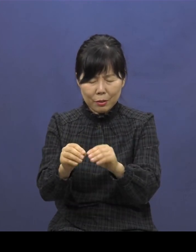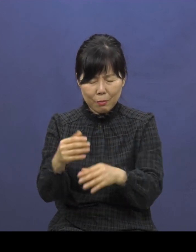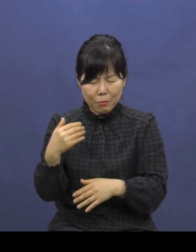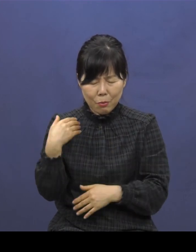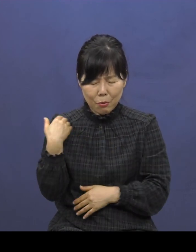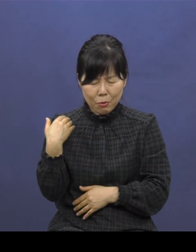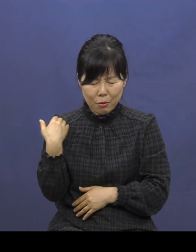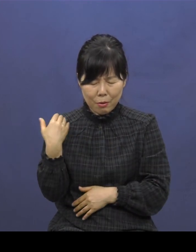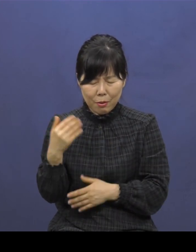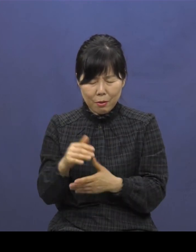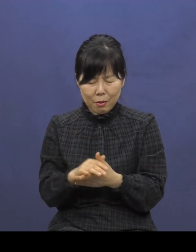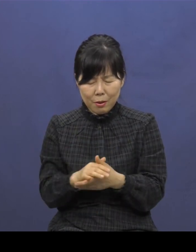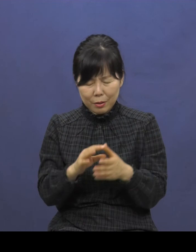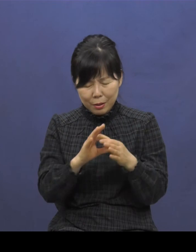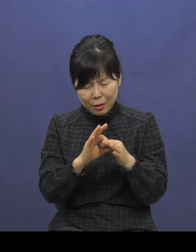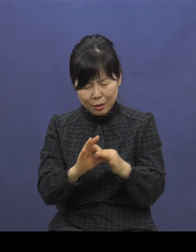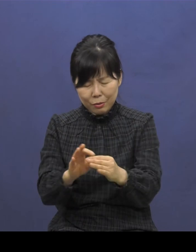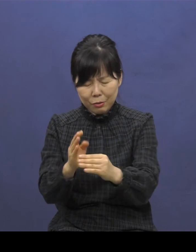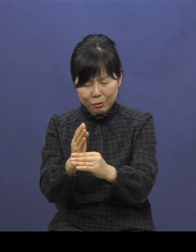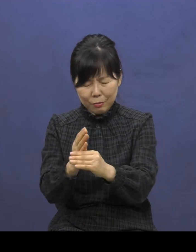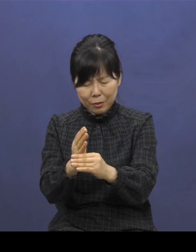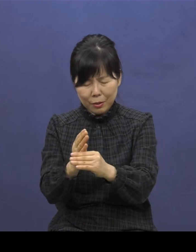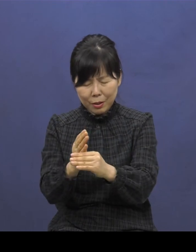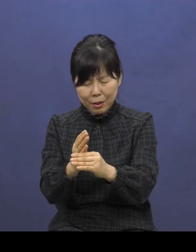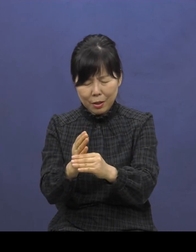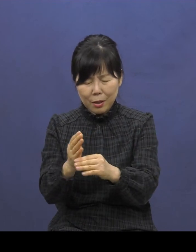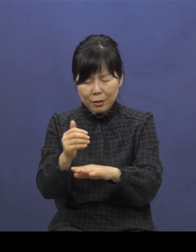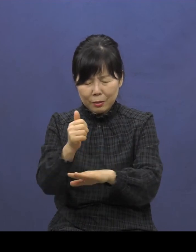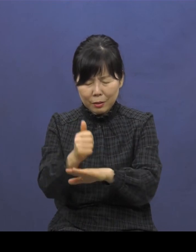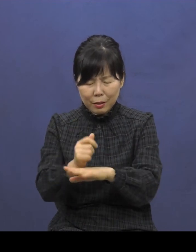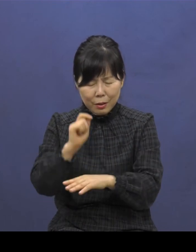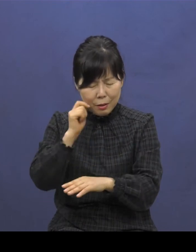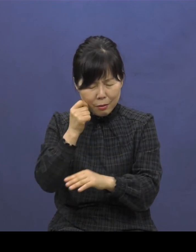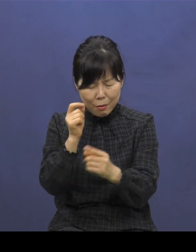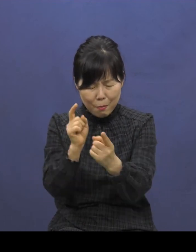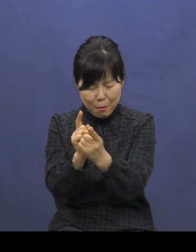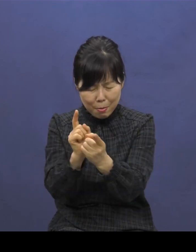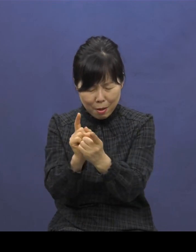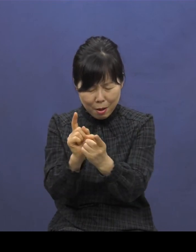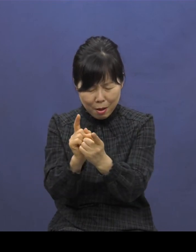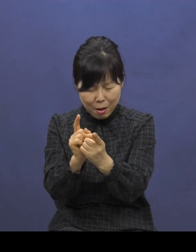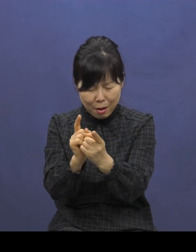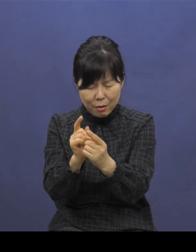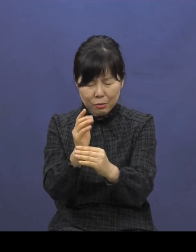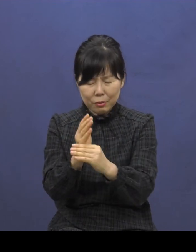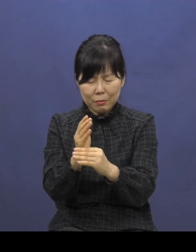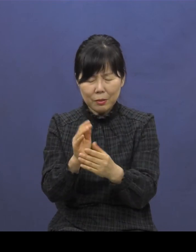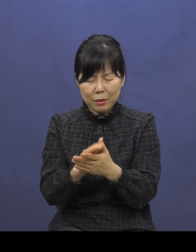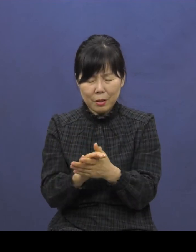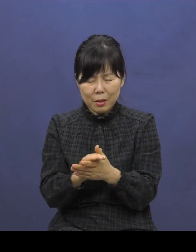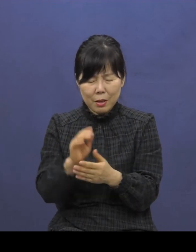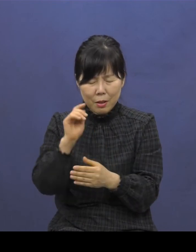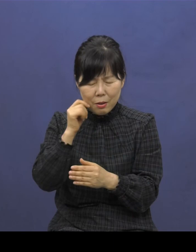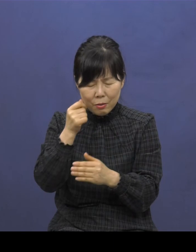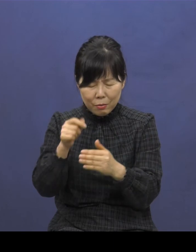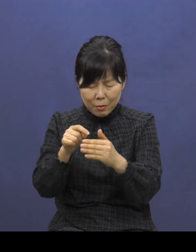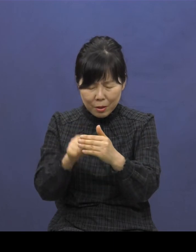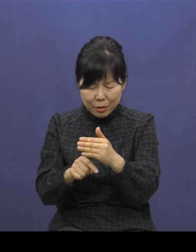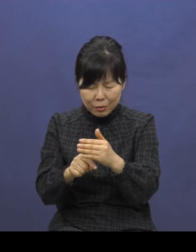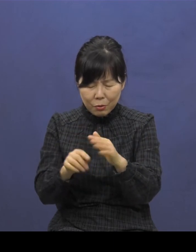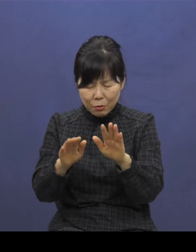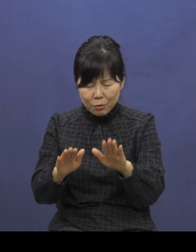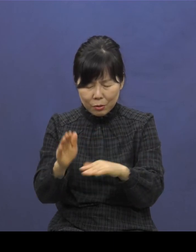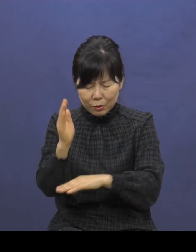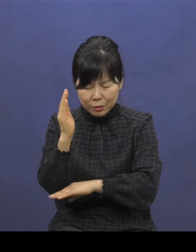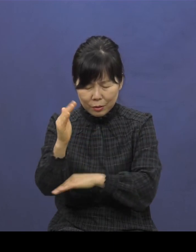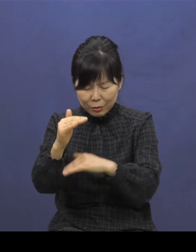끝날지 알지 모르는 가운데 계속되고 있고, 그러면서 다가오는 여러 가지 후유증들이 벌써부터 우리의 목을 조이고 있습니다. 아버지 하나님,